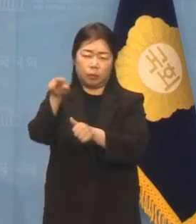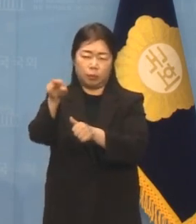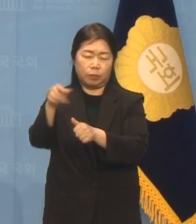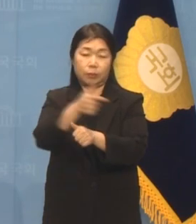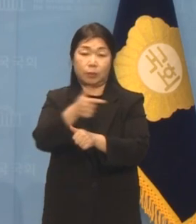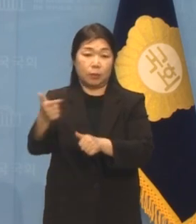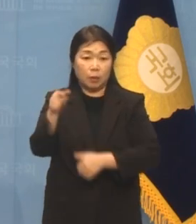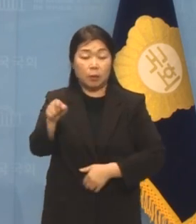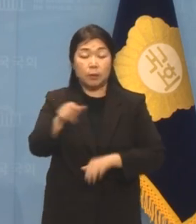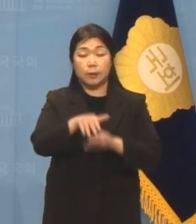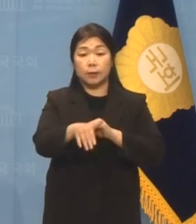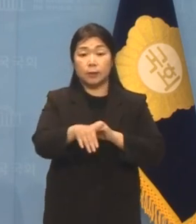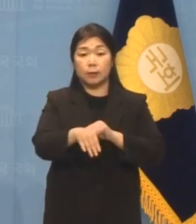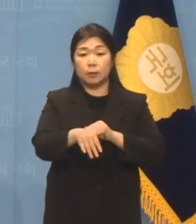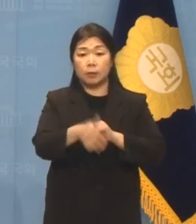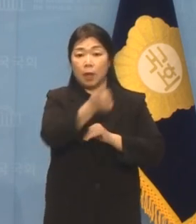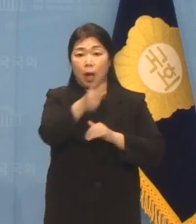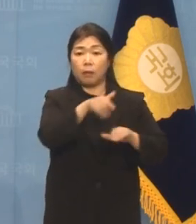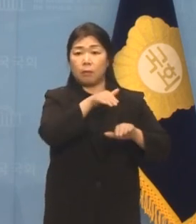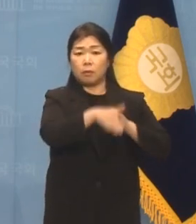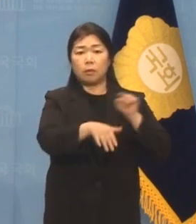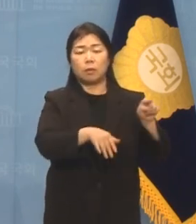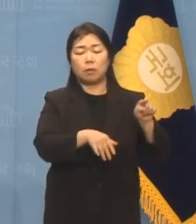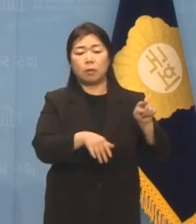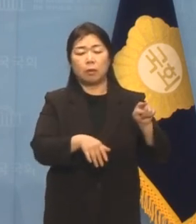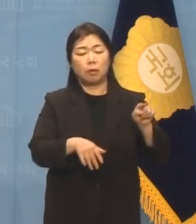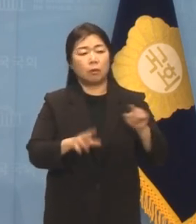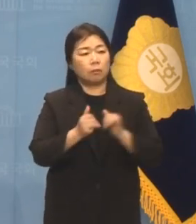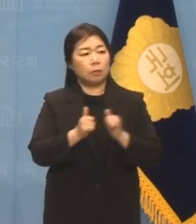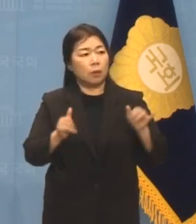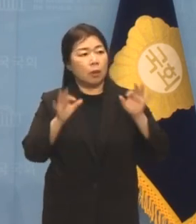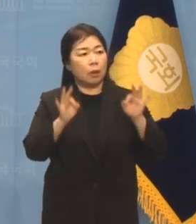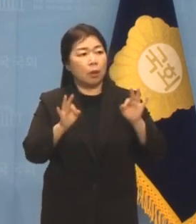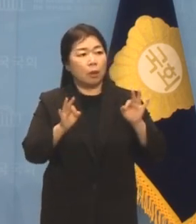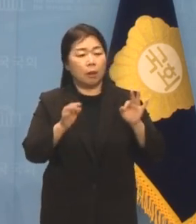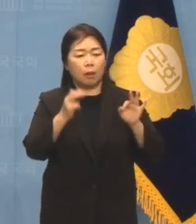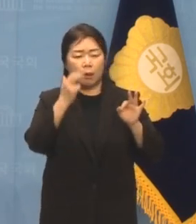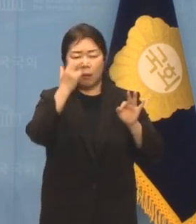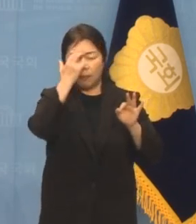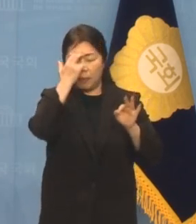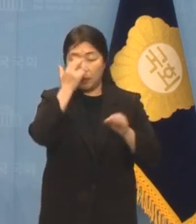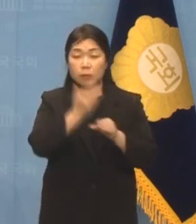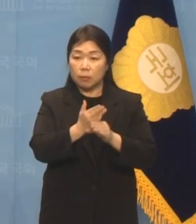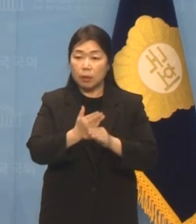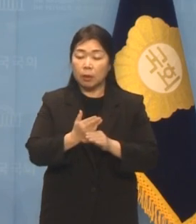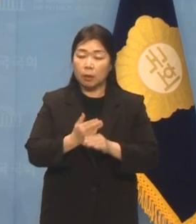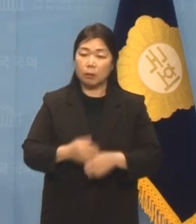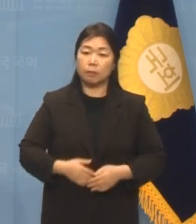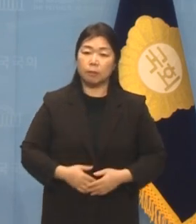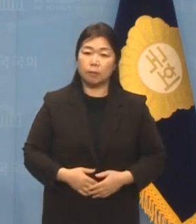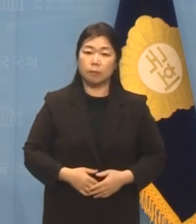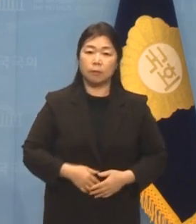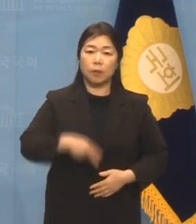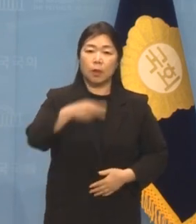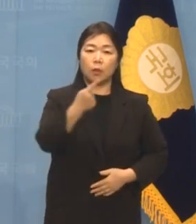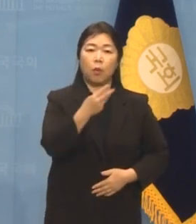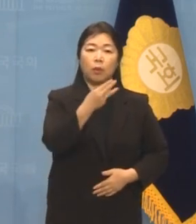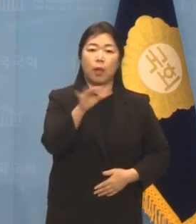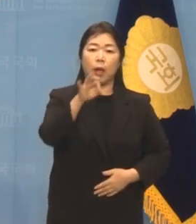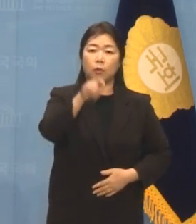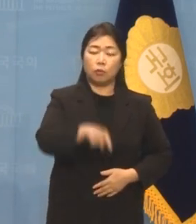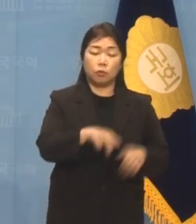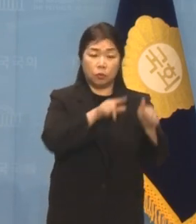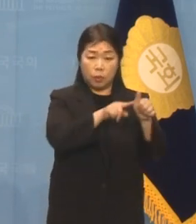한동식 반문 화법에 국민들이 눈살을 찌푸리고 있습니다 도태우 후보와 장해찬 후보의